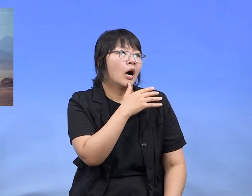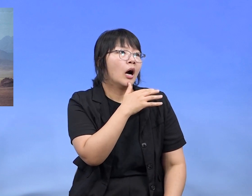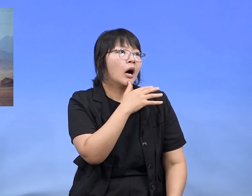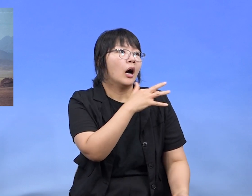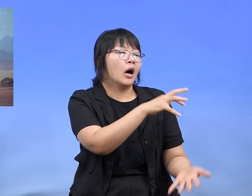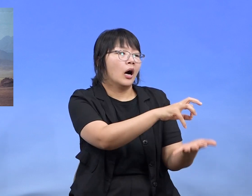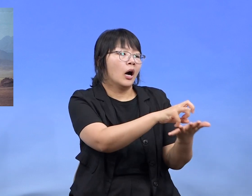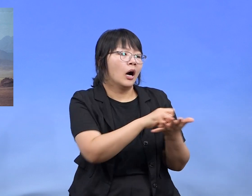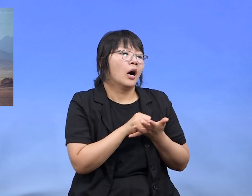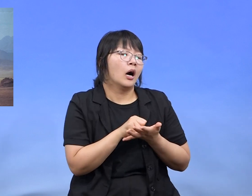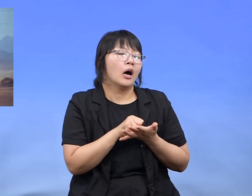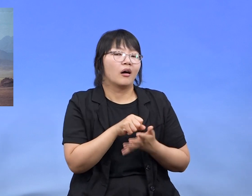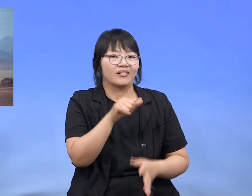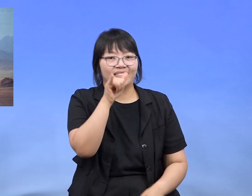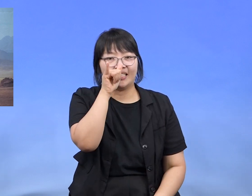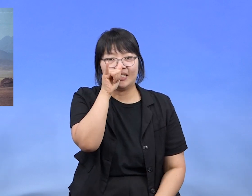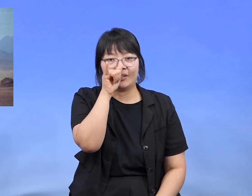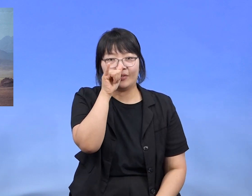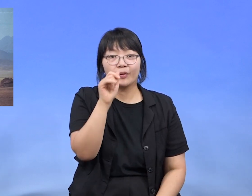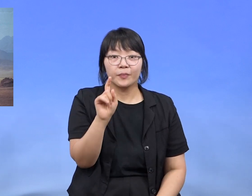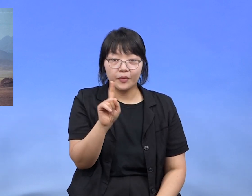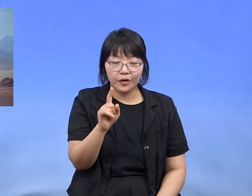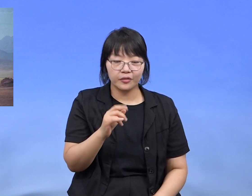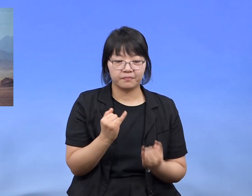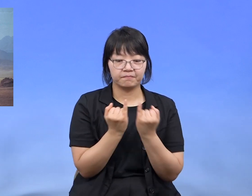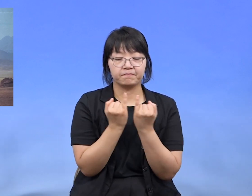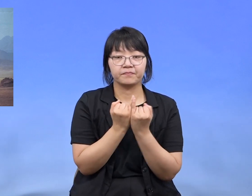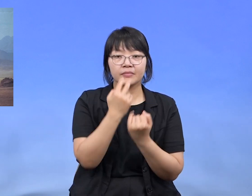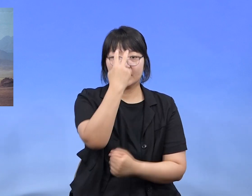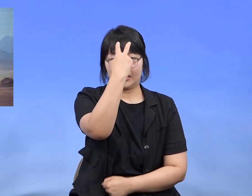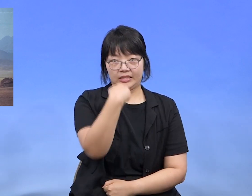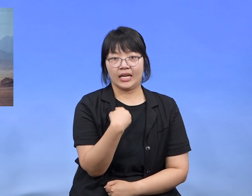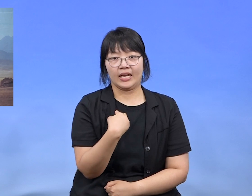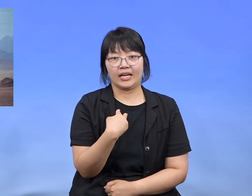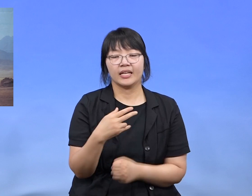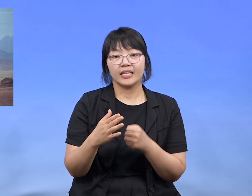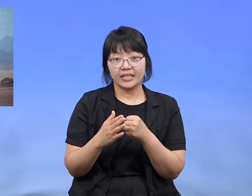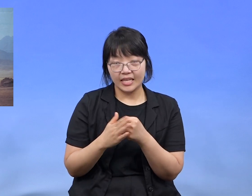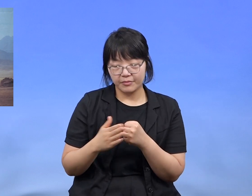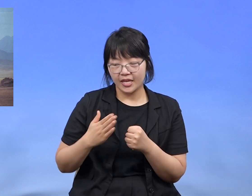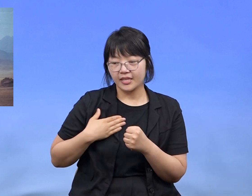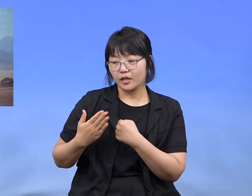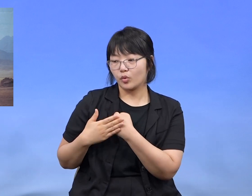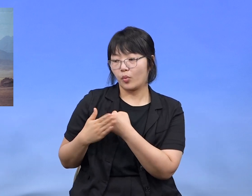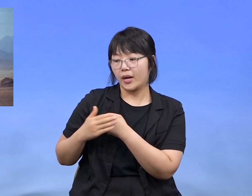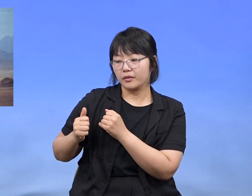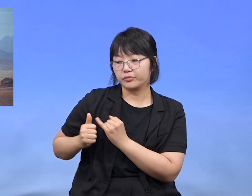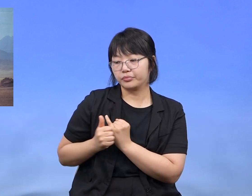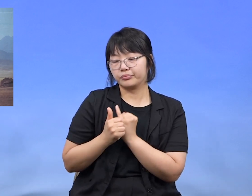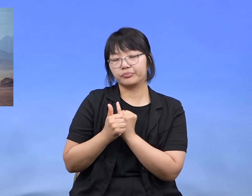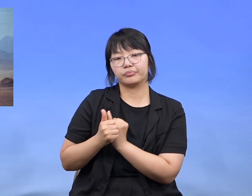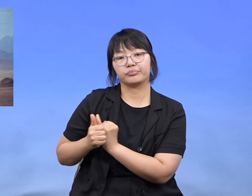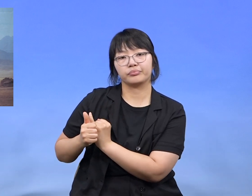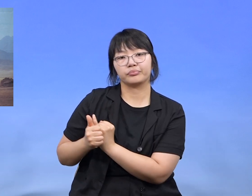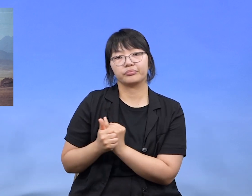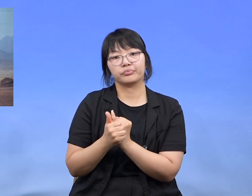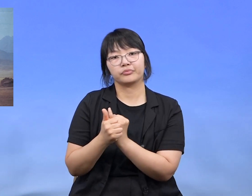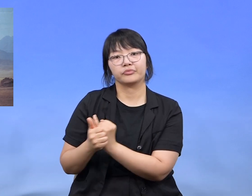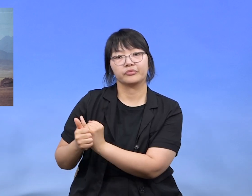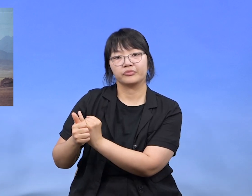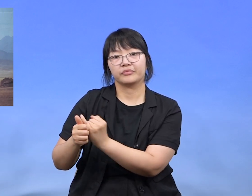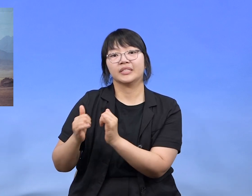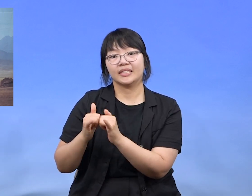한 대목이 있어요. 자기가 시각장애인이기 때문에 자기를 인도하는 사람들이